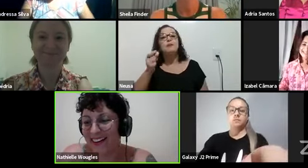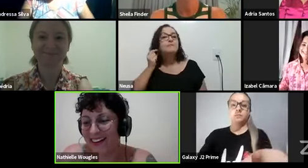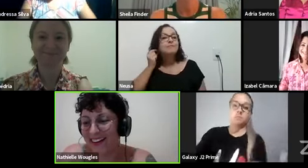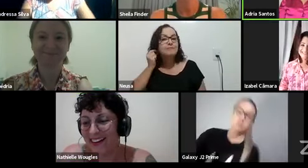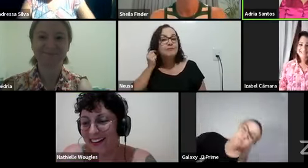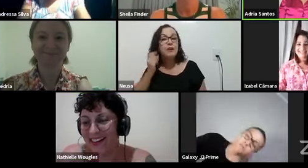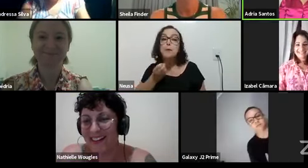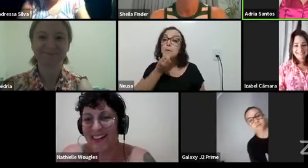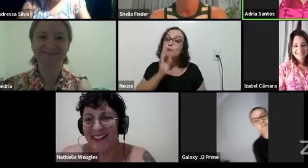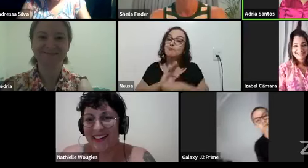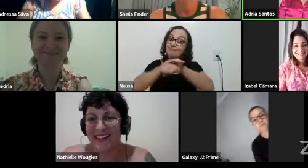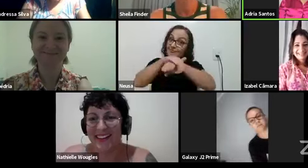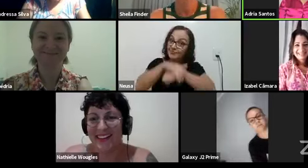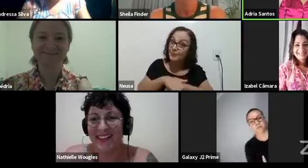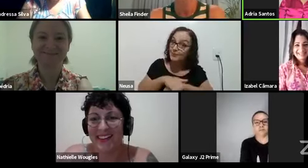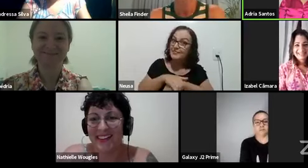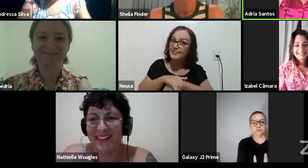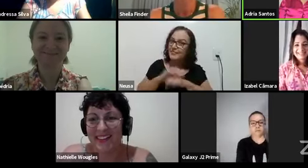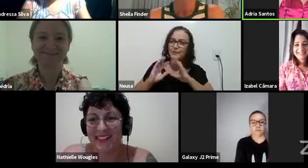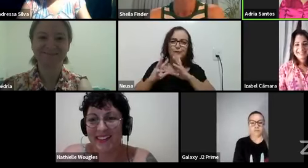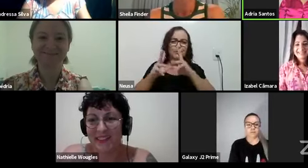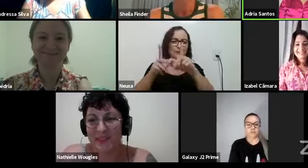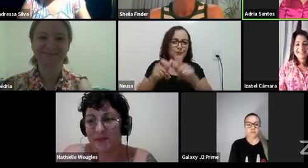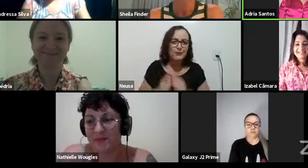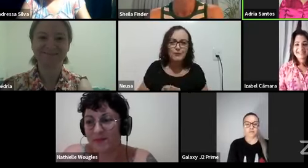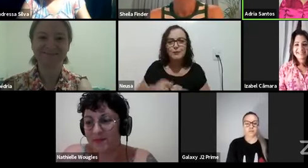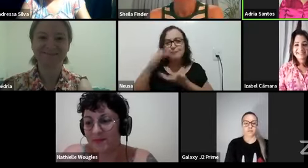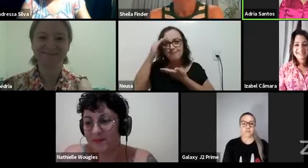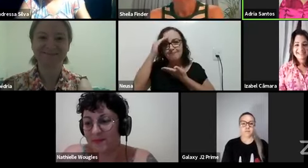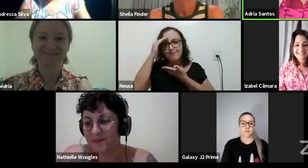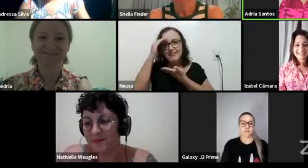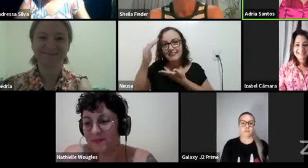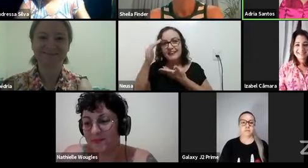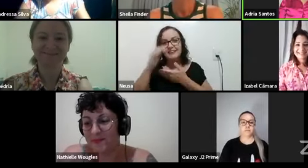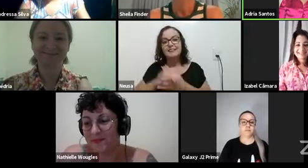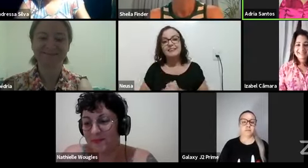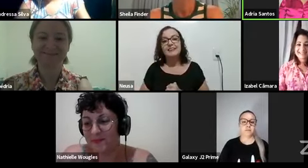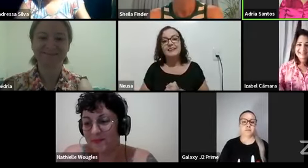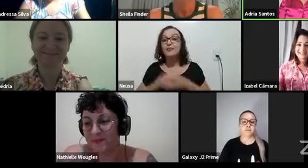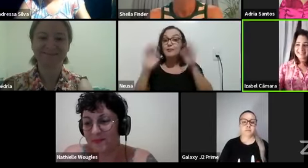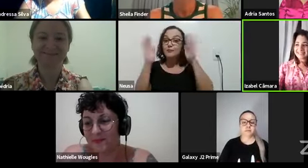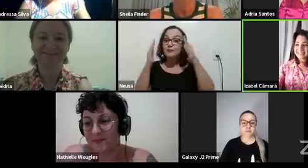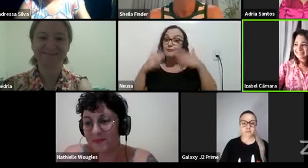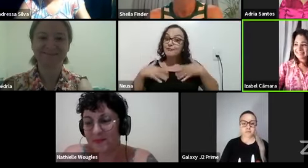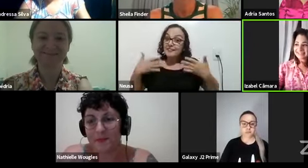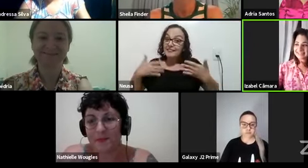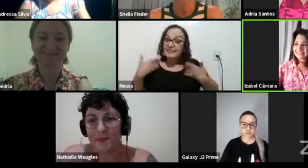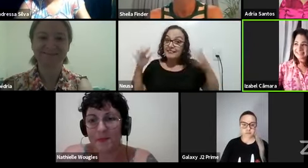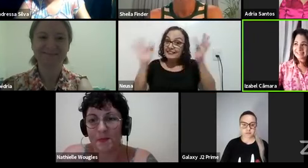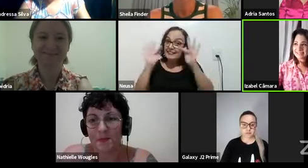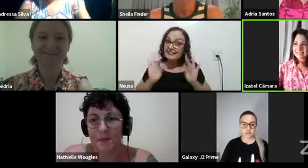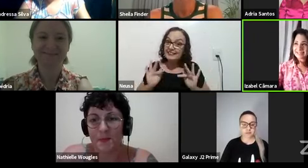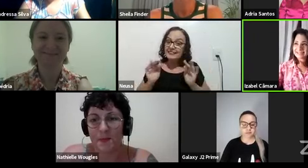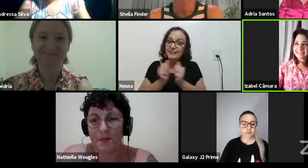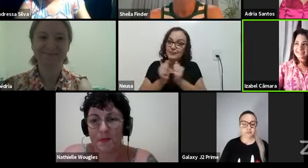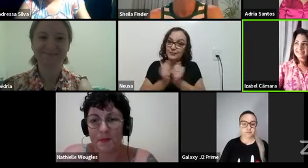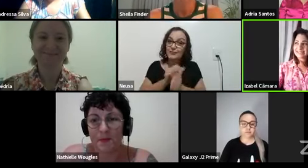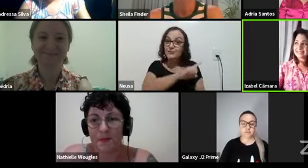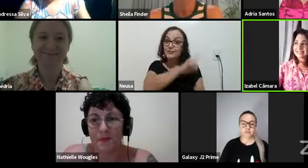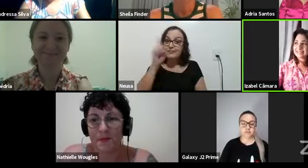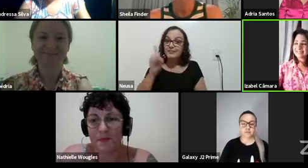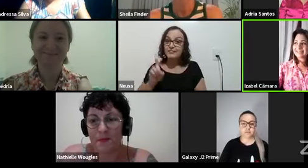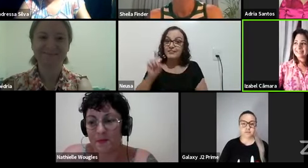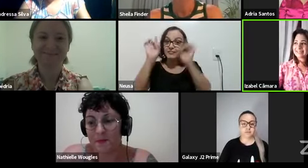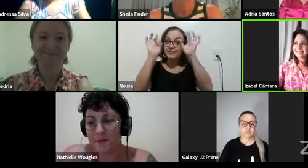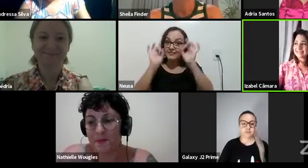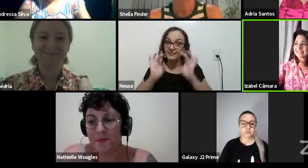Boa noite a todos, muito obrigada. Estou muito feliz de estar aqui, né, nesse dia tão especial